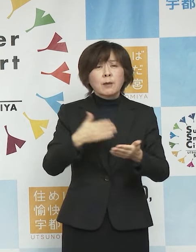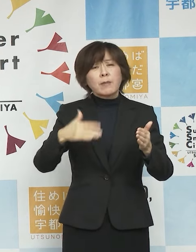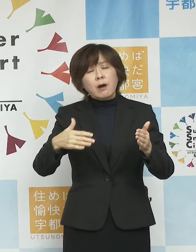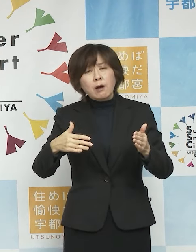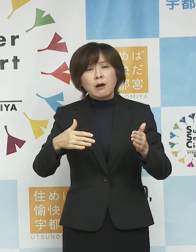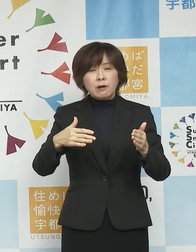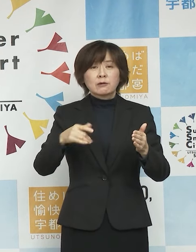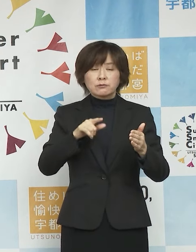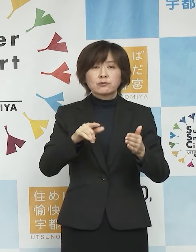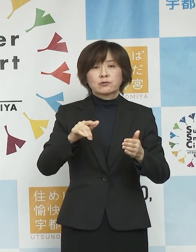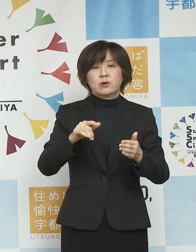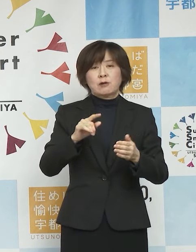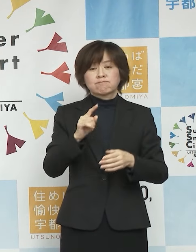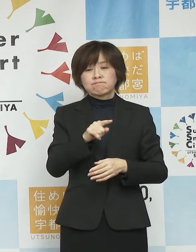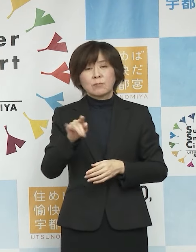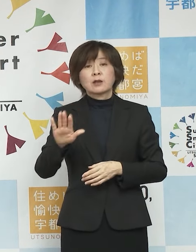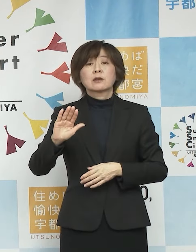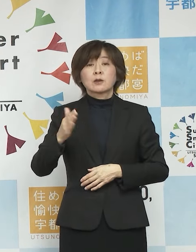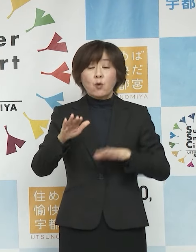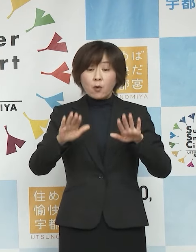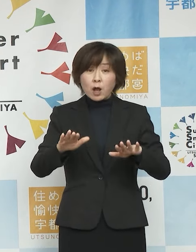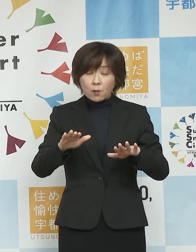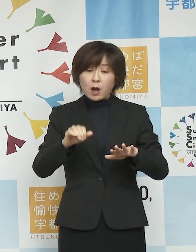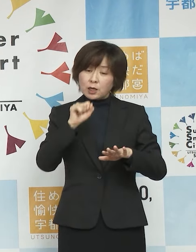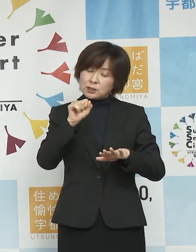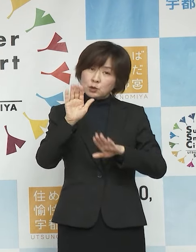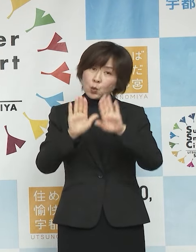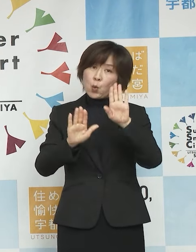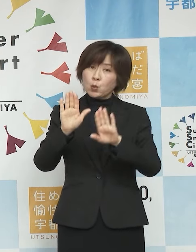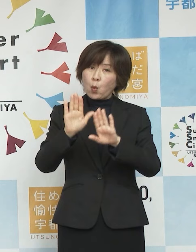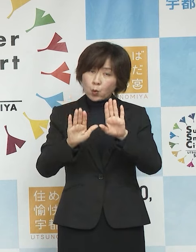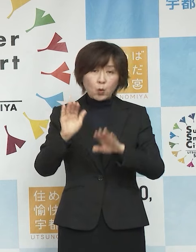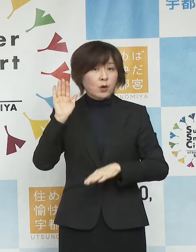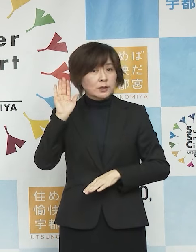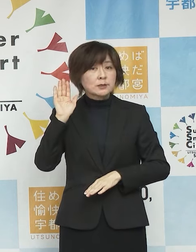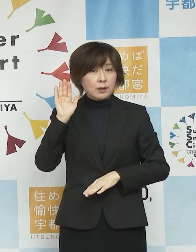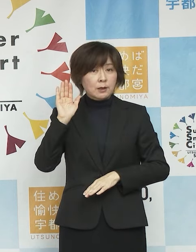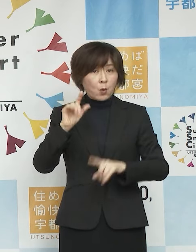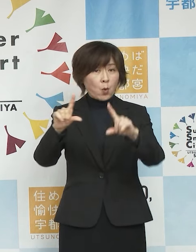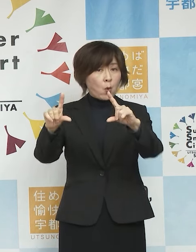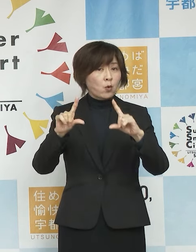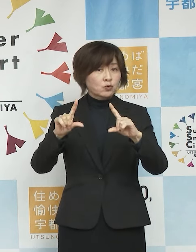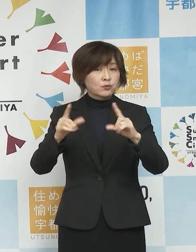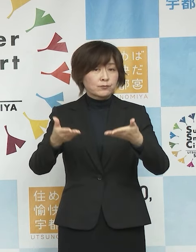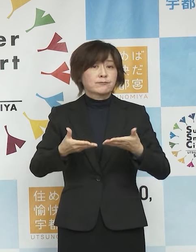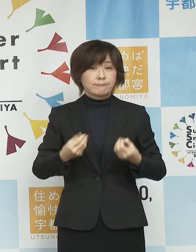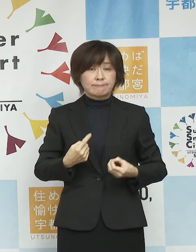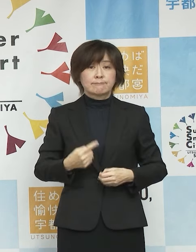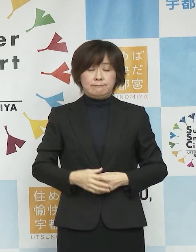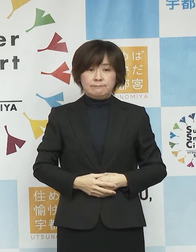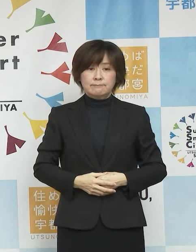ないということでしたが、今回はだいぶいい状況だということを報告をいただい